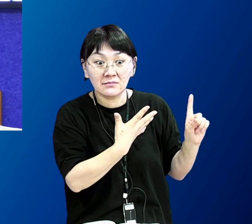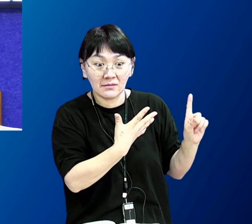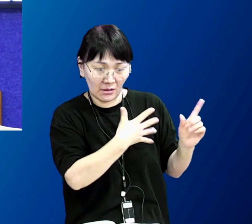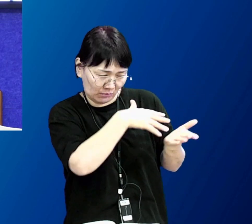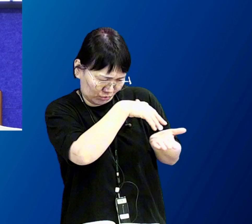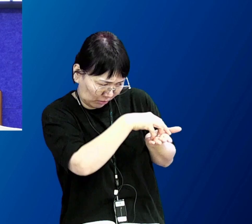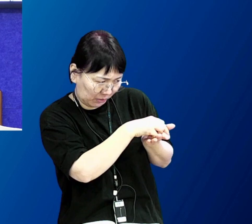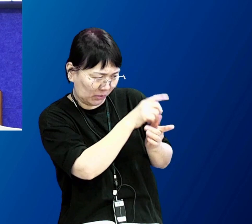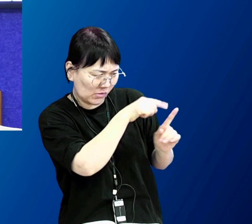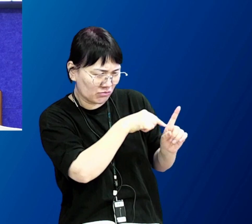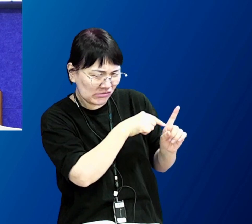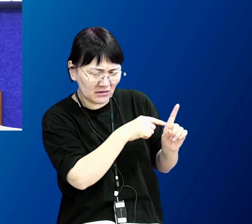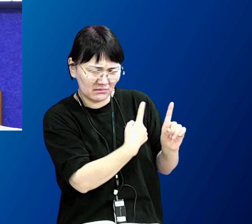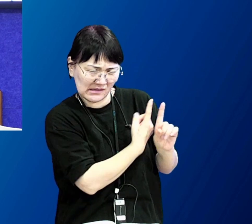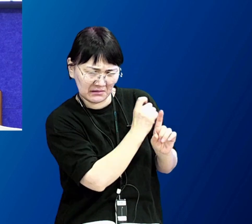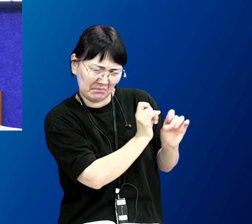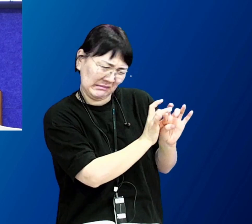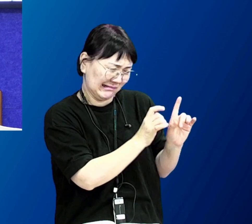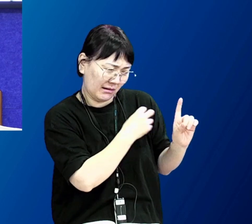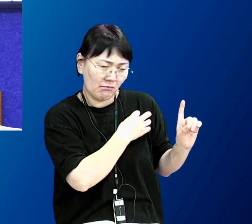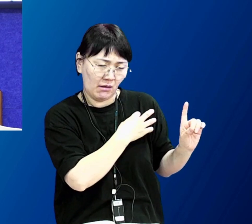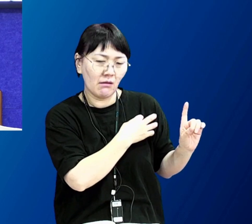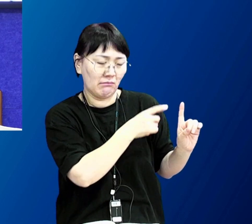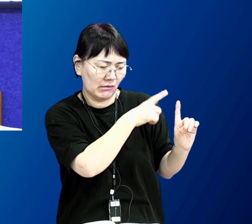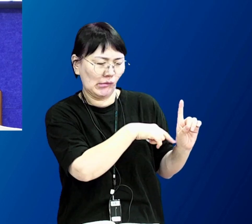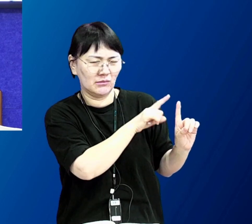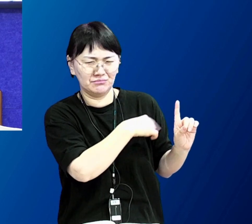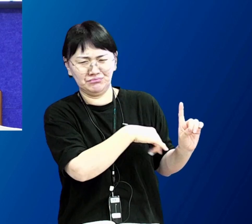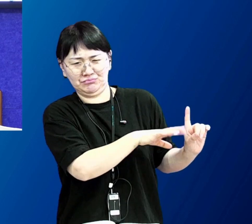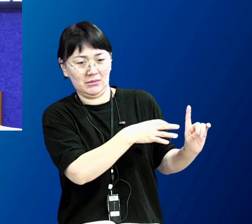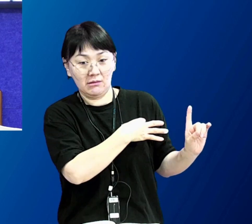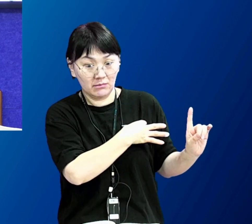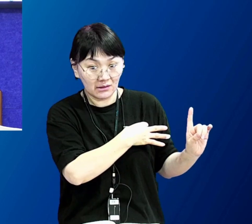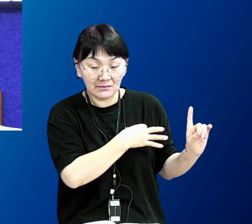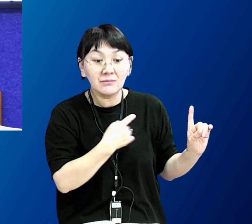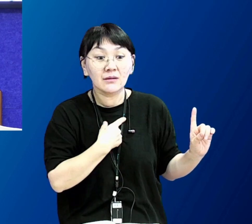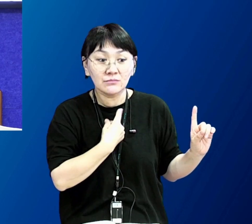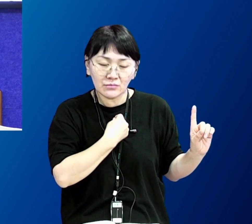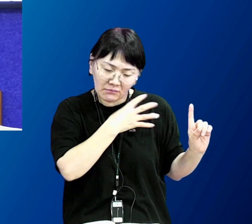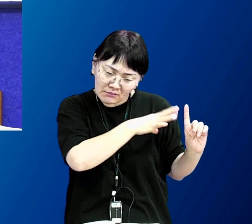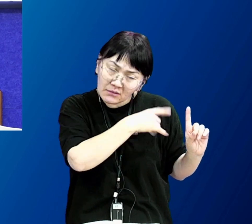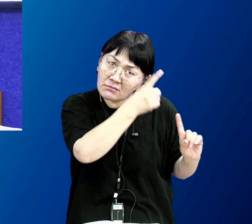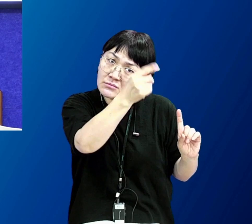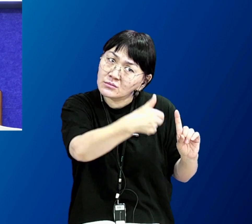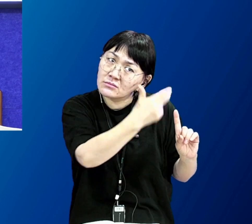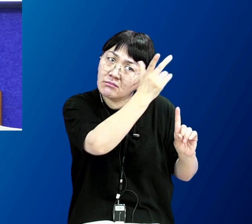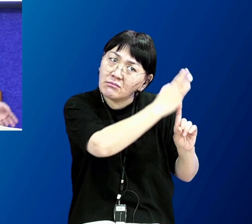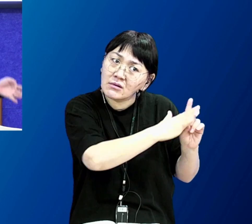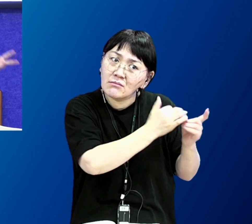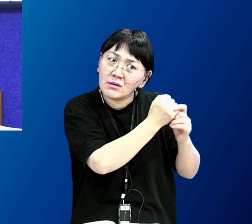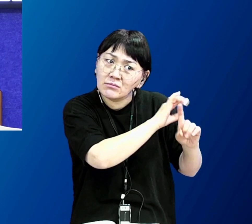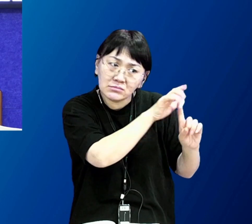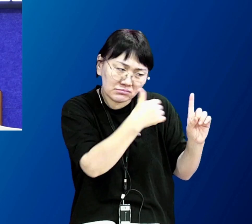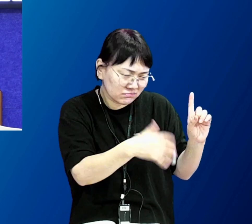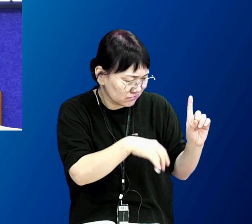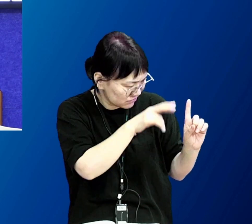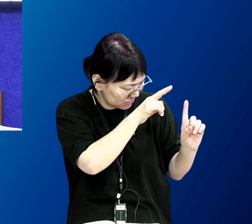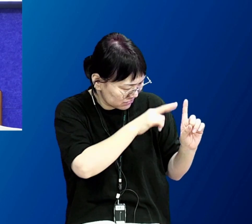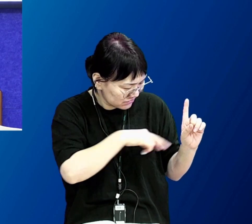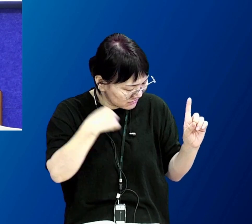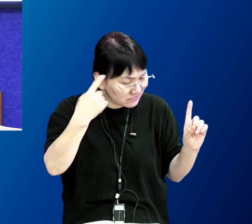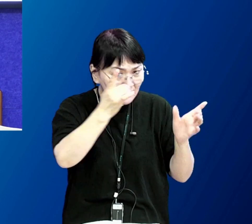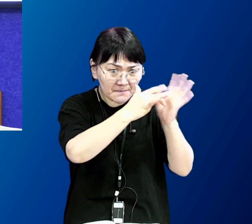сул талтай тийм зүйл байж болох ч бид өхөн тэр Христ түүний төлөө үхэж